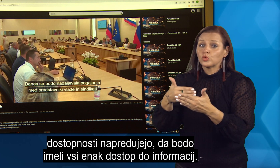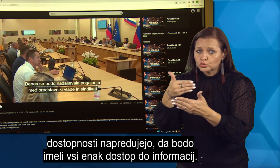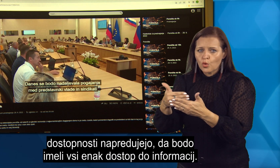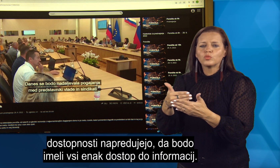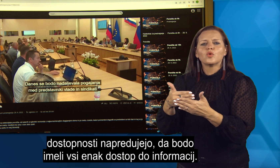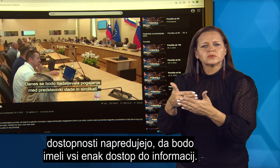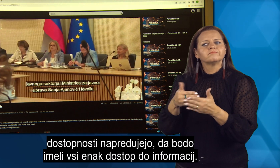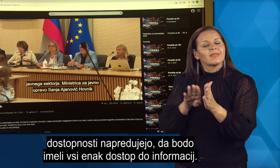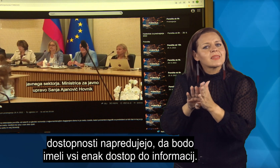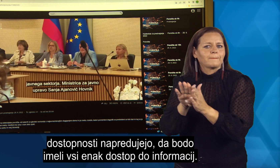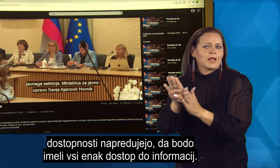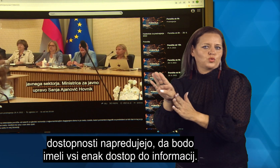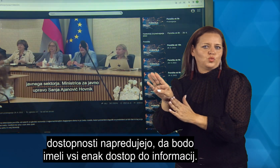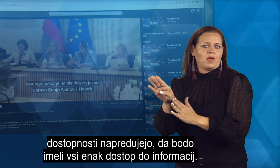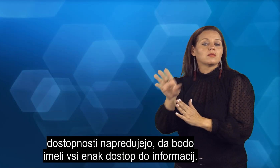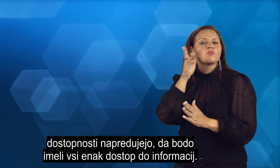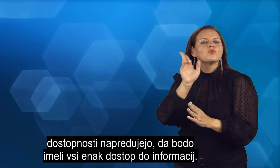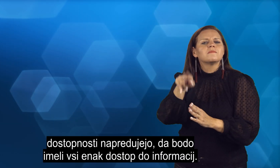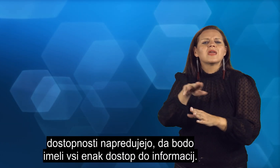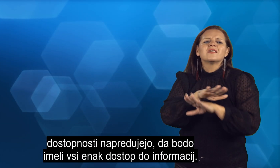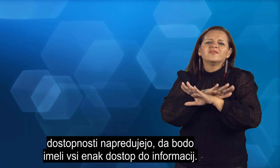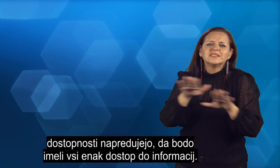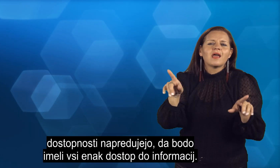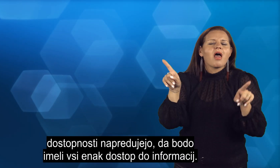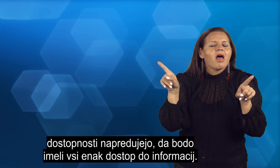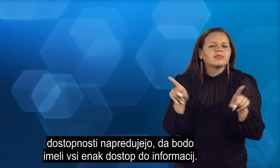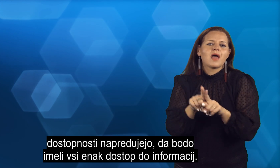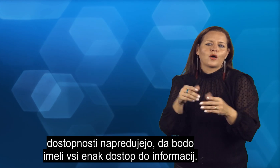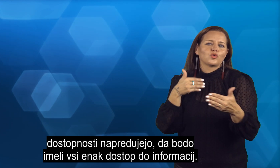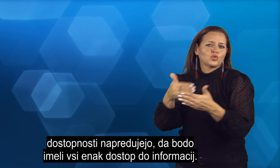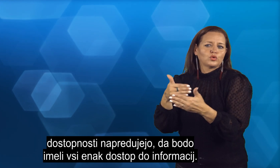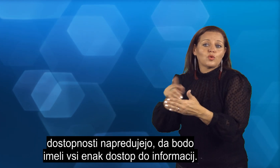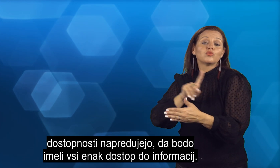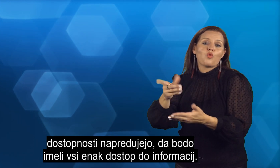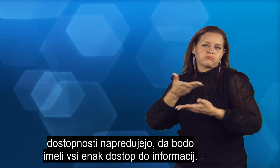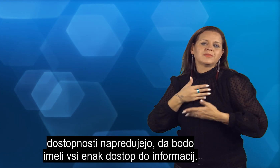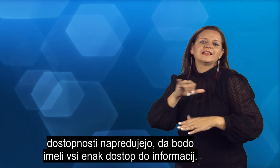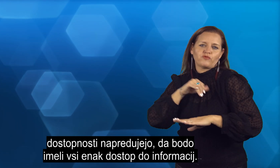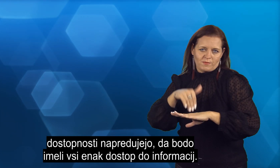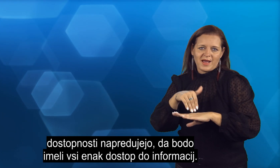dostopnosti napredujejo, da bodo imeli vsi enak dostop do informacij.